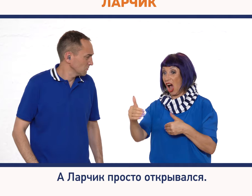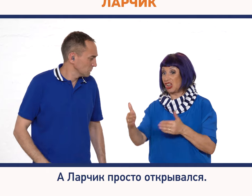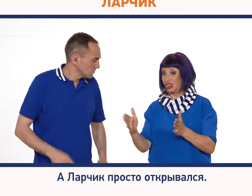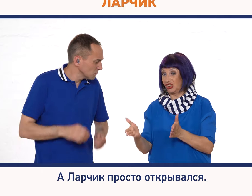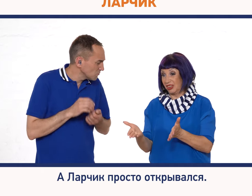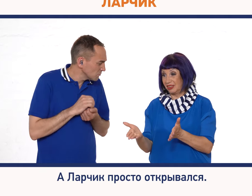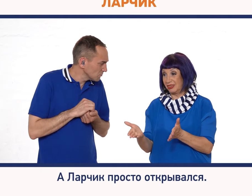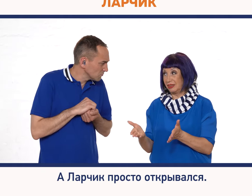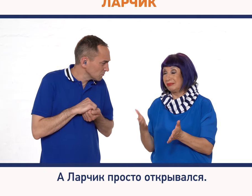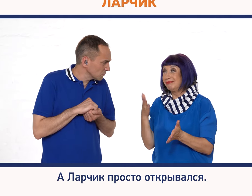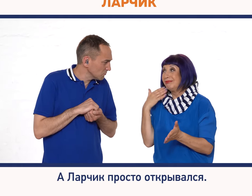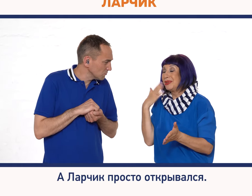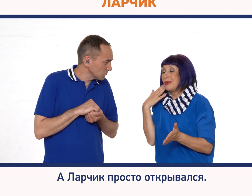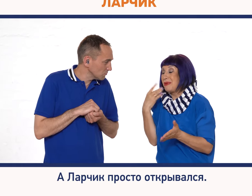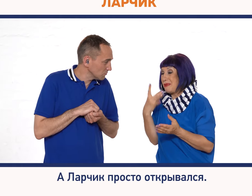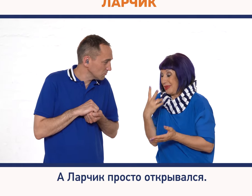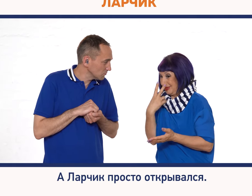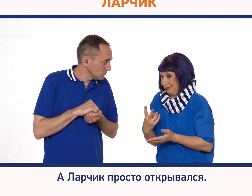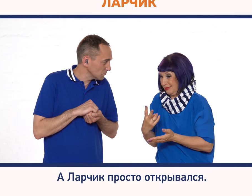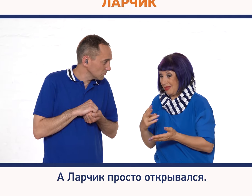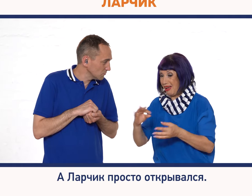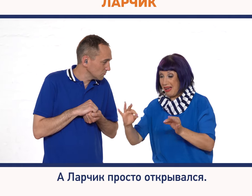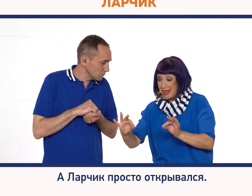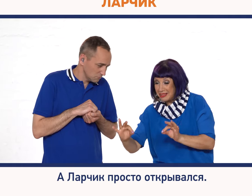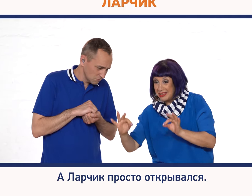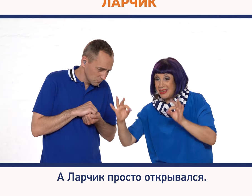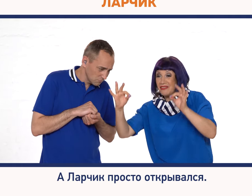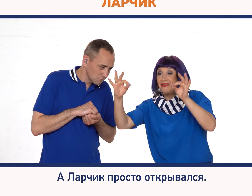А ларчик просто